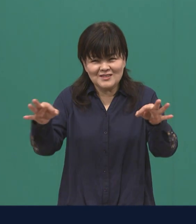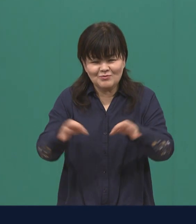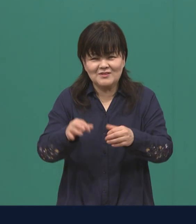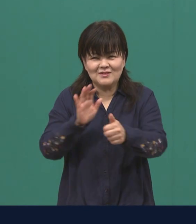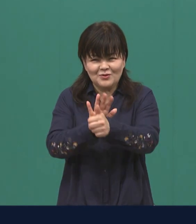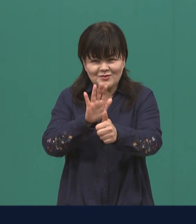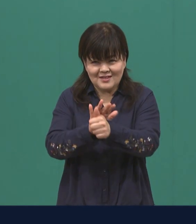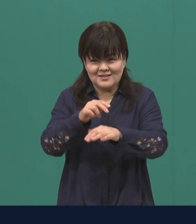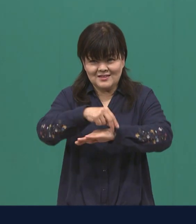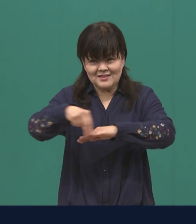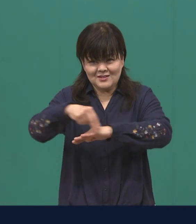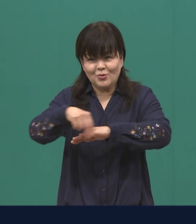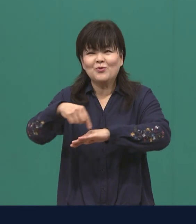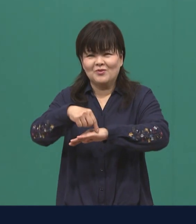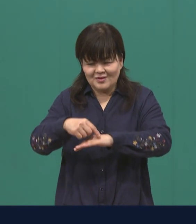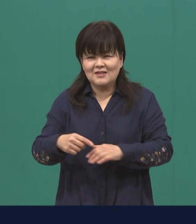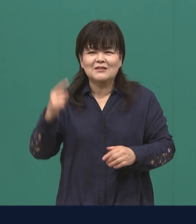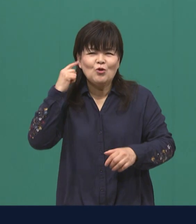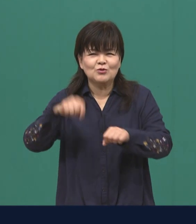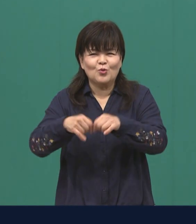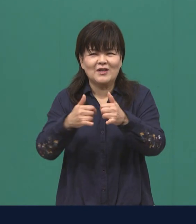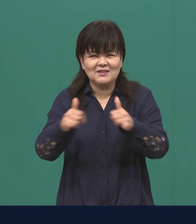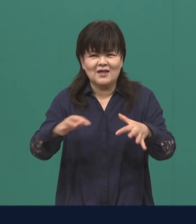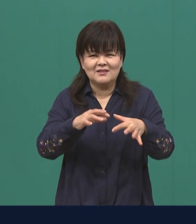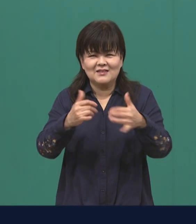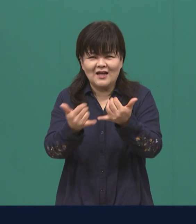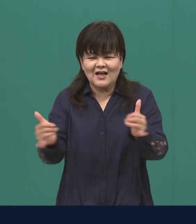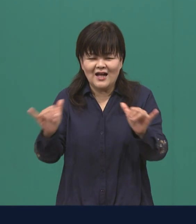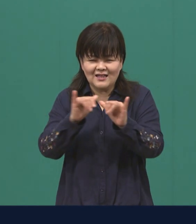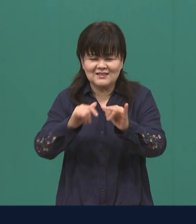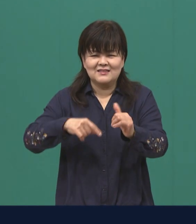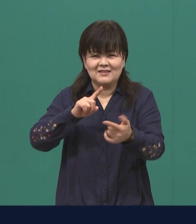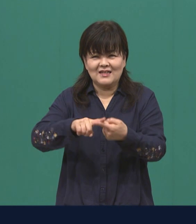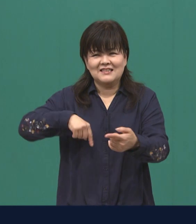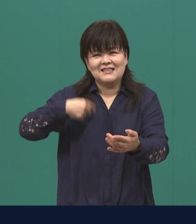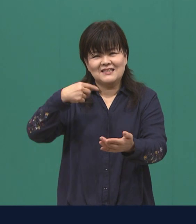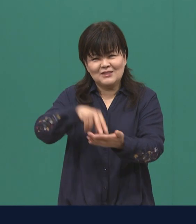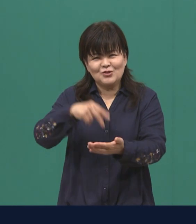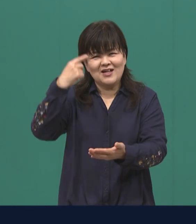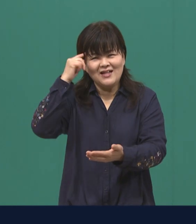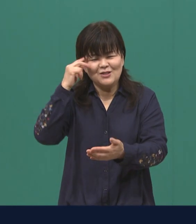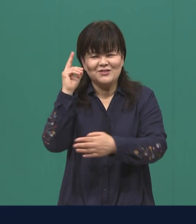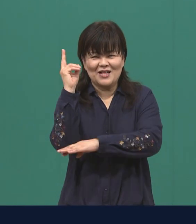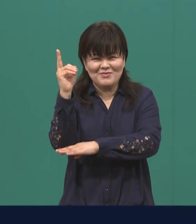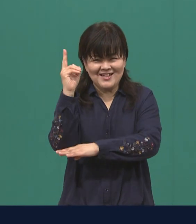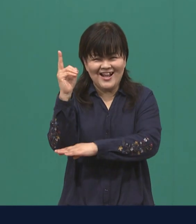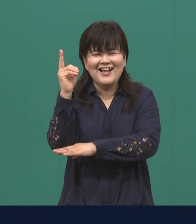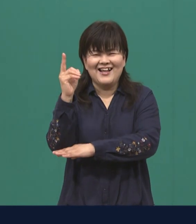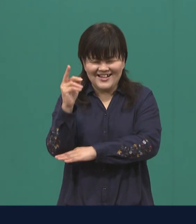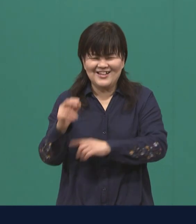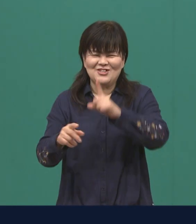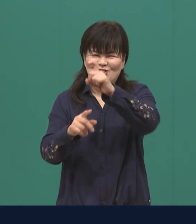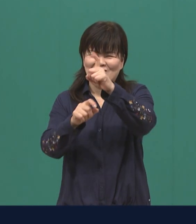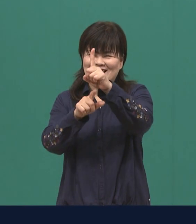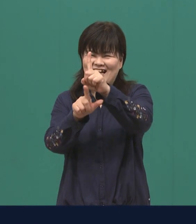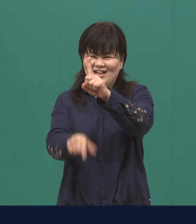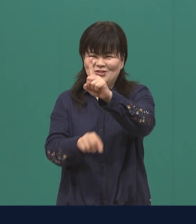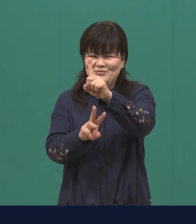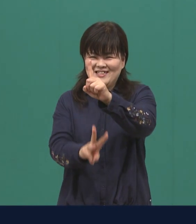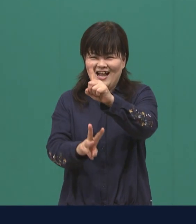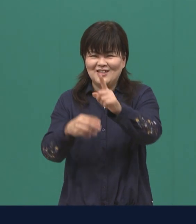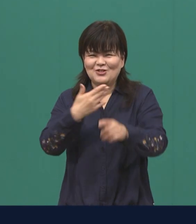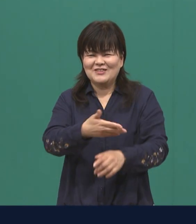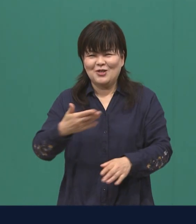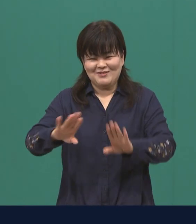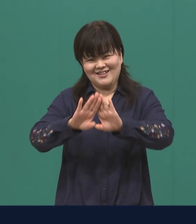同募金助成事業、聴覚障害者の社会的自立を考えるセミナーを11月3日